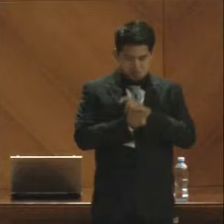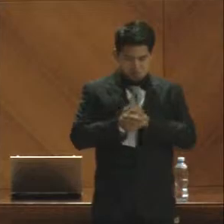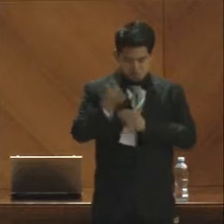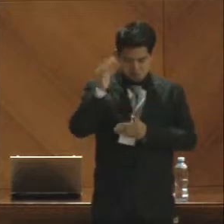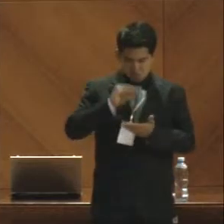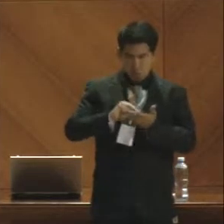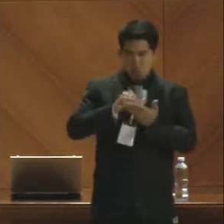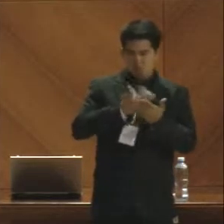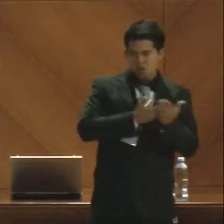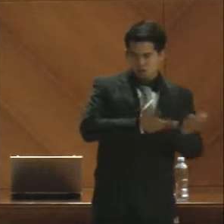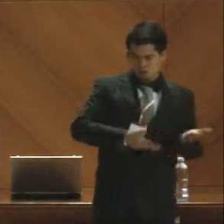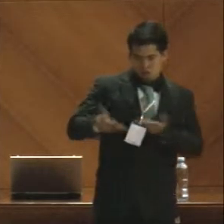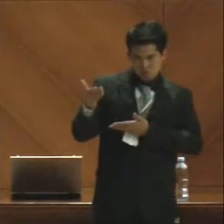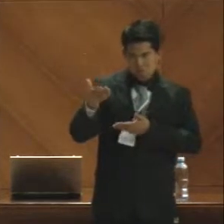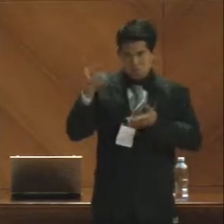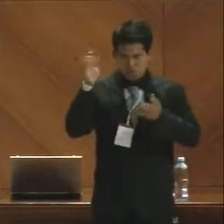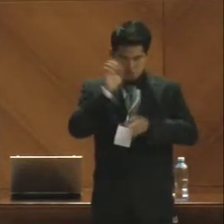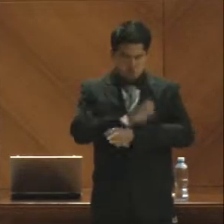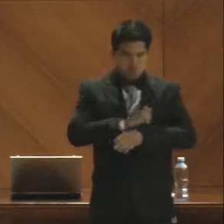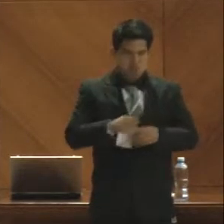y lo tenemos disponible.